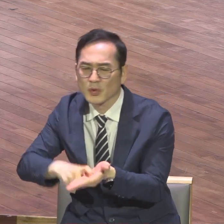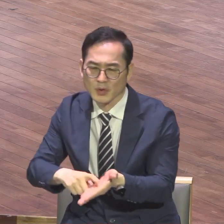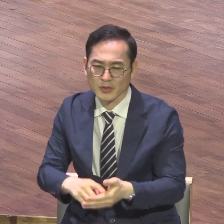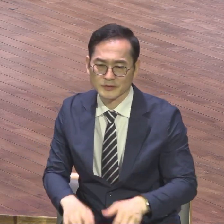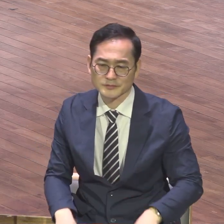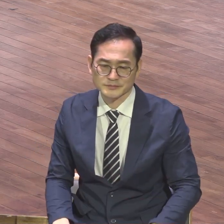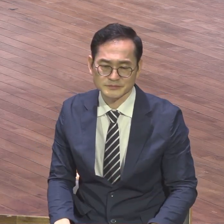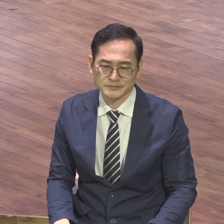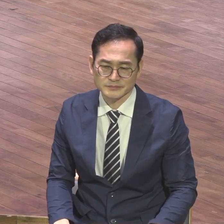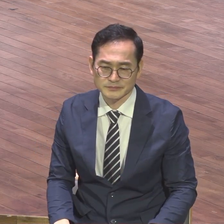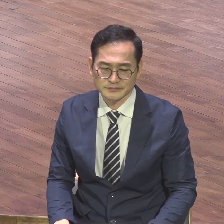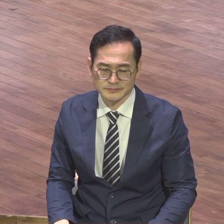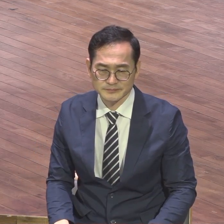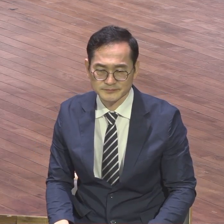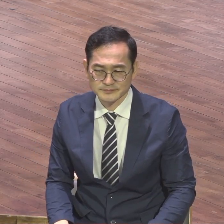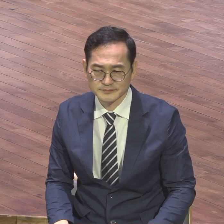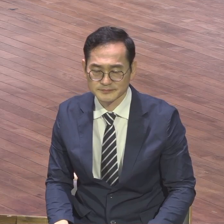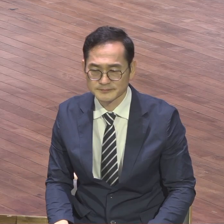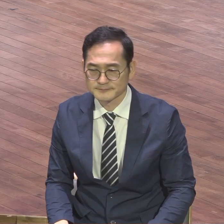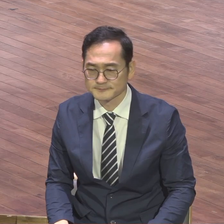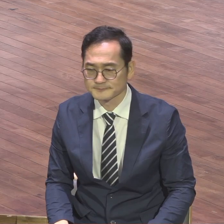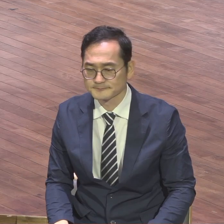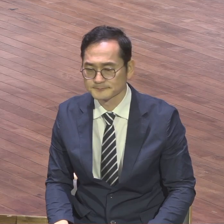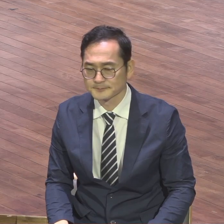조그마한 정 하나에 다 넘어가 버려요.